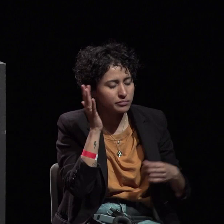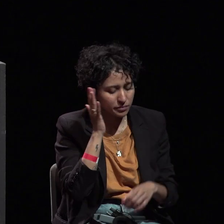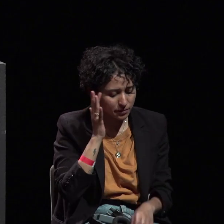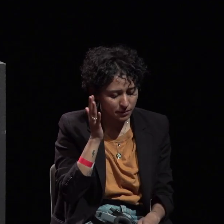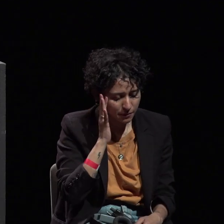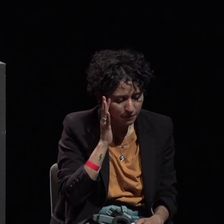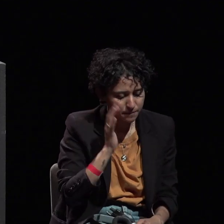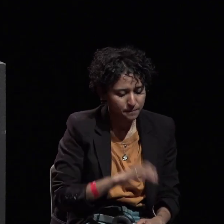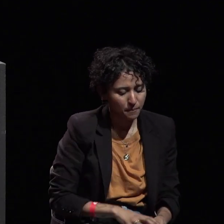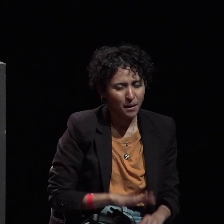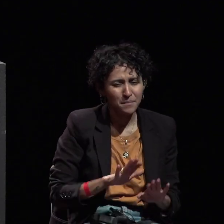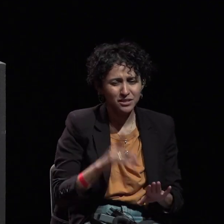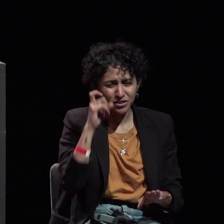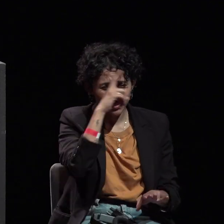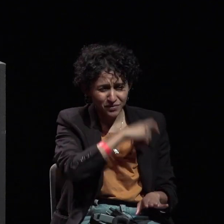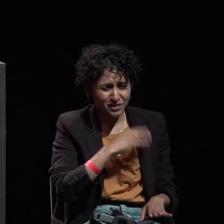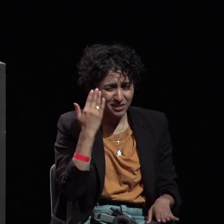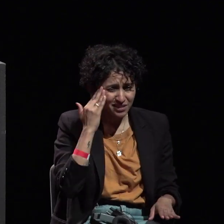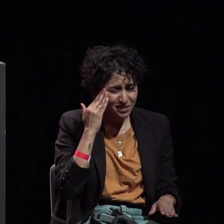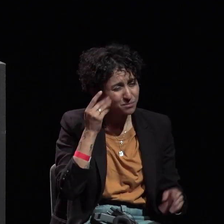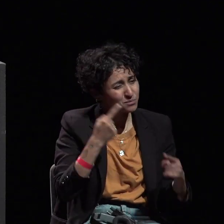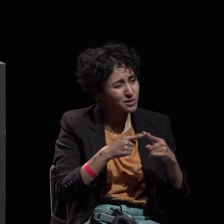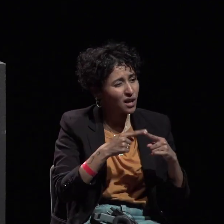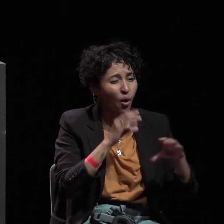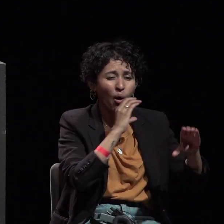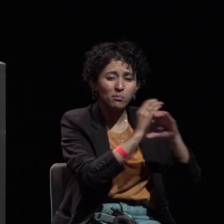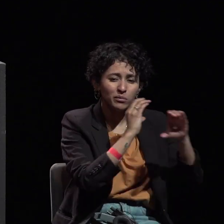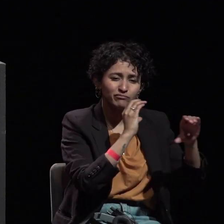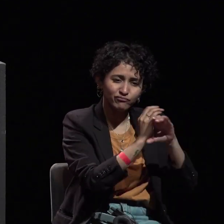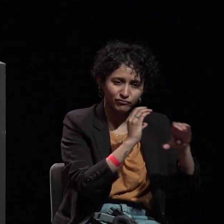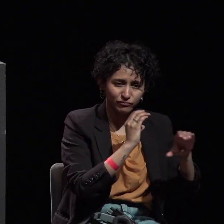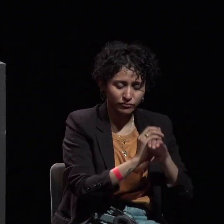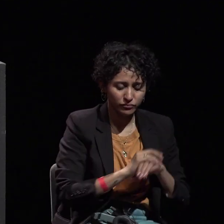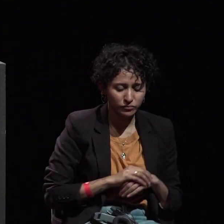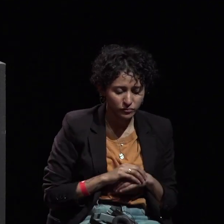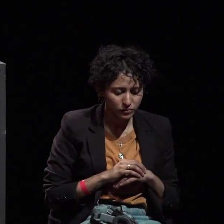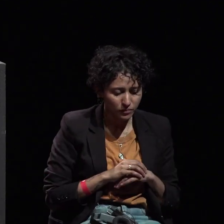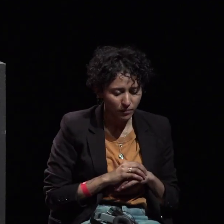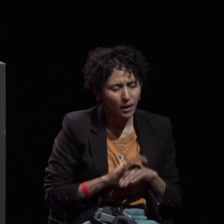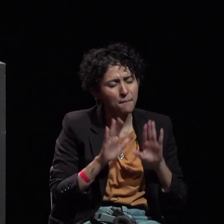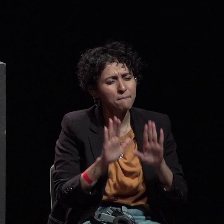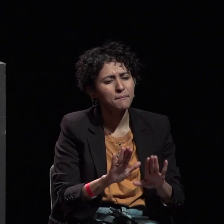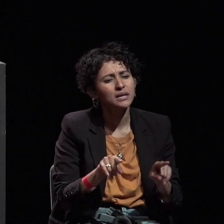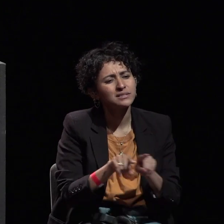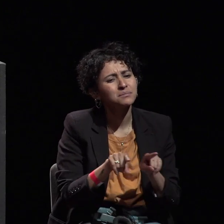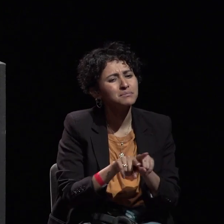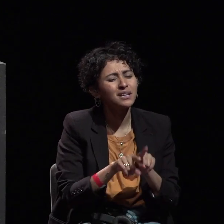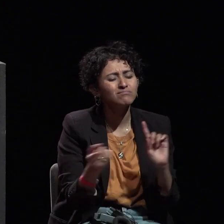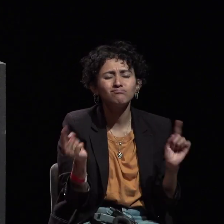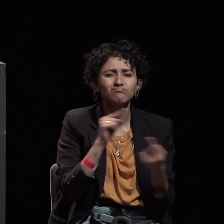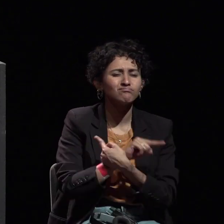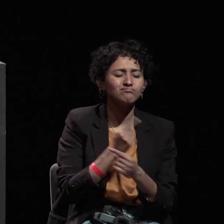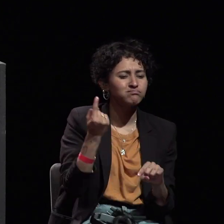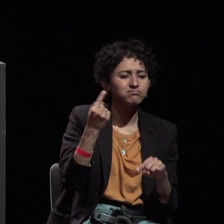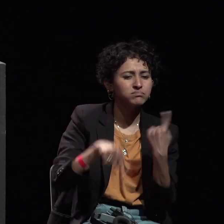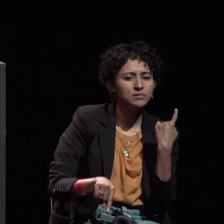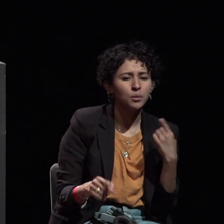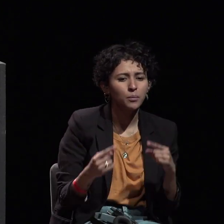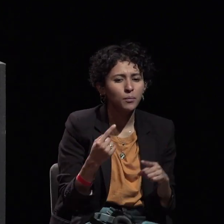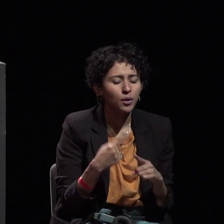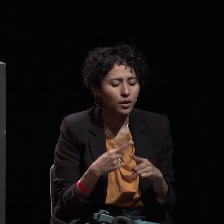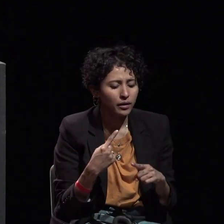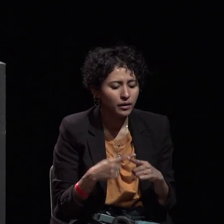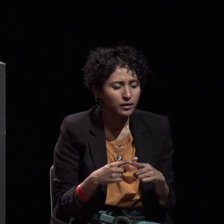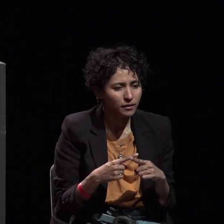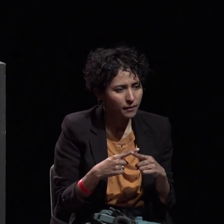de compreensão crítica dos impasses contemporâneos. Por outro, ela é contraditória com a própria triangulação original de coisas como